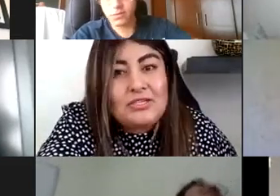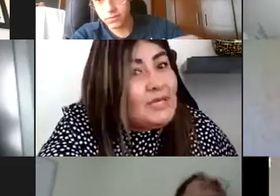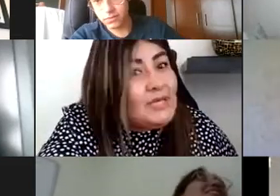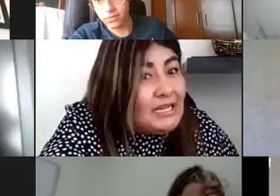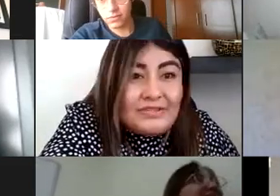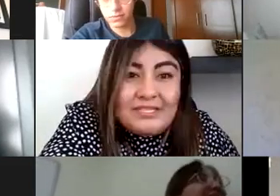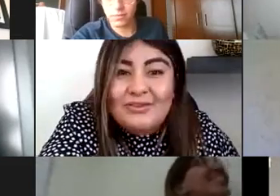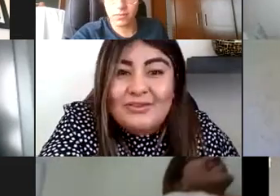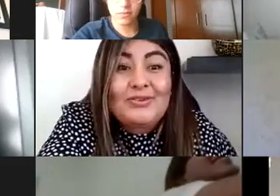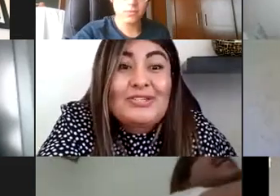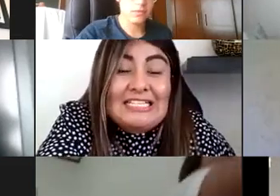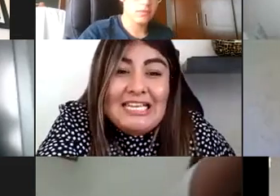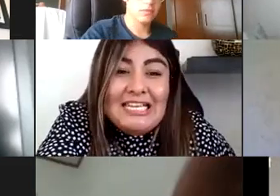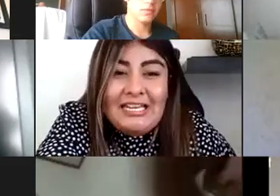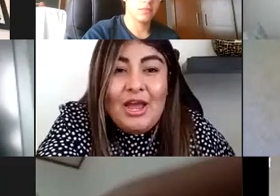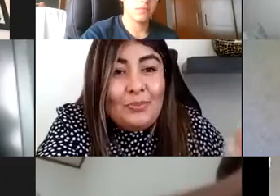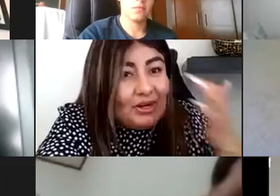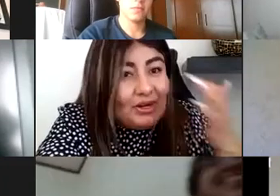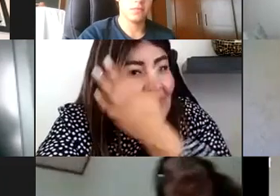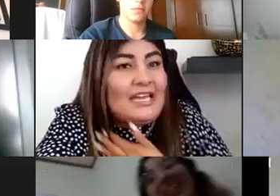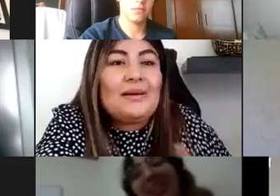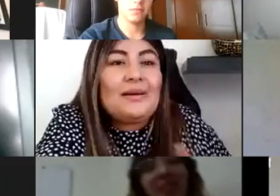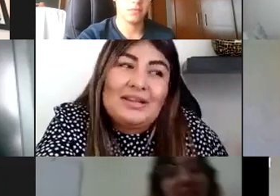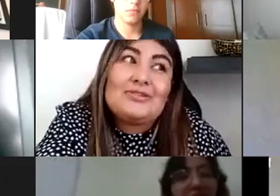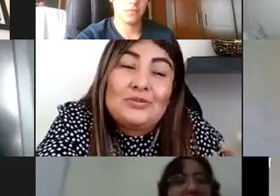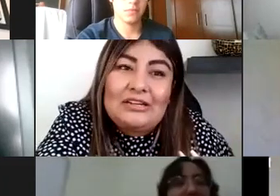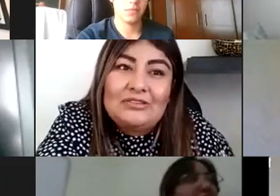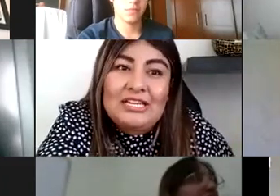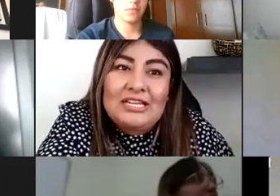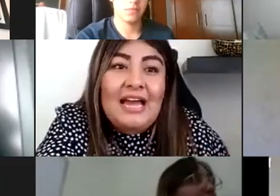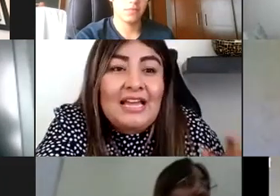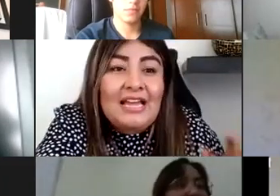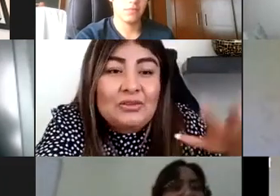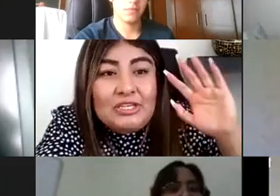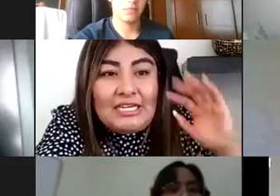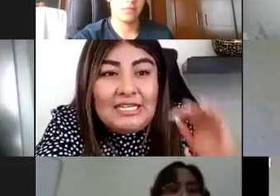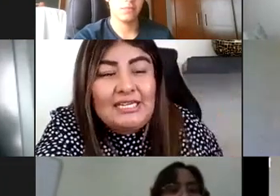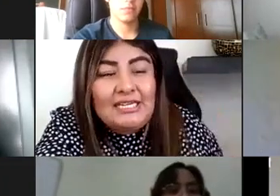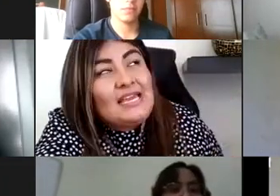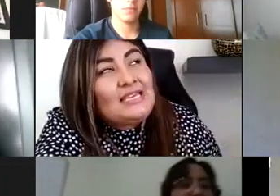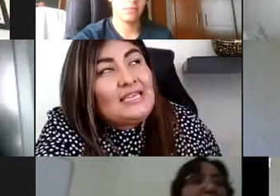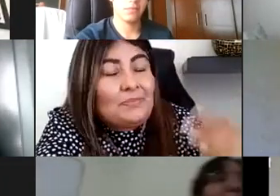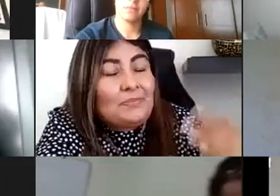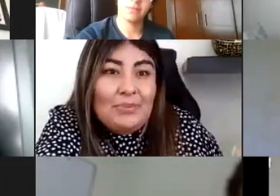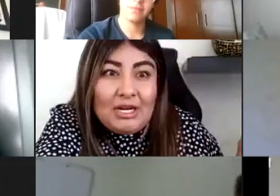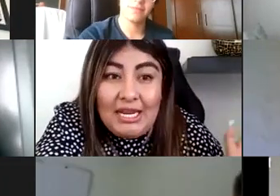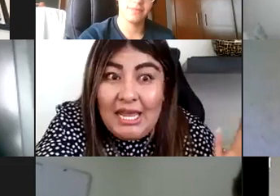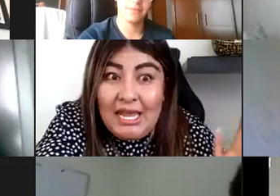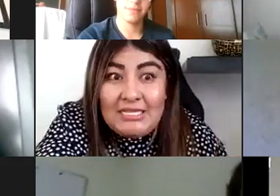bien difícil que los sordos nos enseñen porque son muy celosos de que dicen, ay, es que tú oyente, porque lees y dices